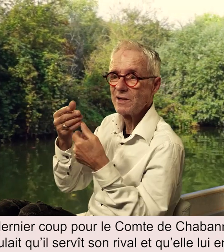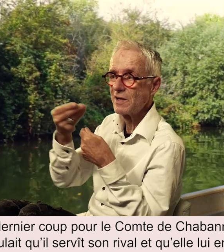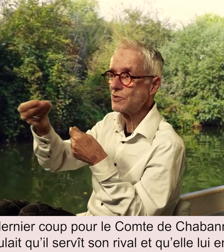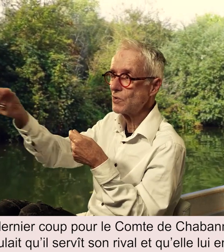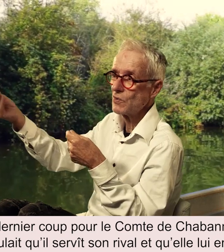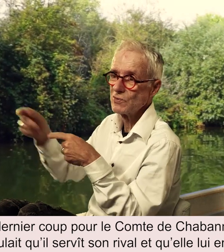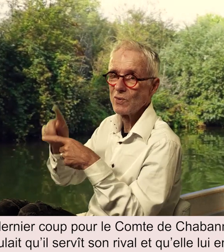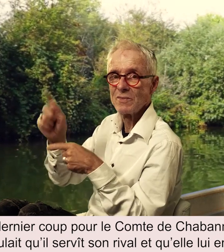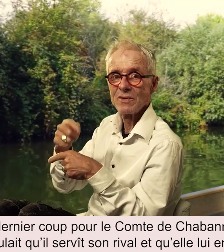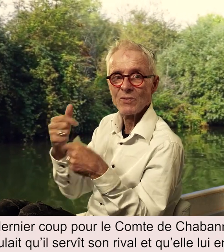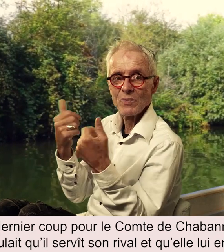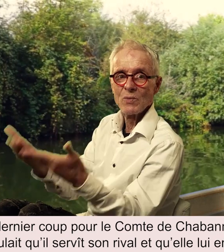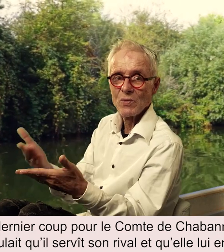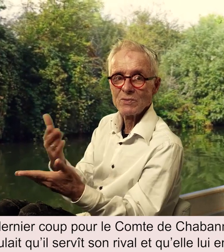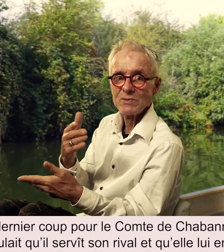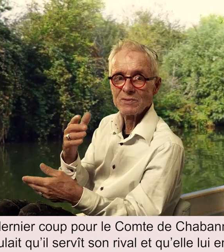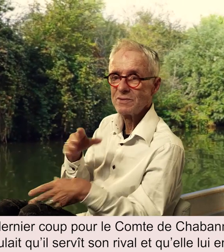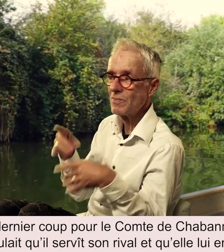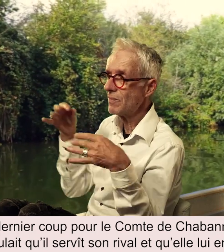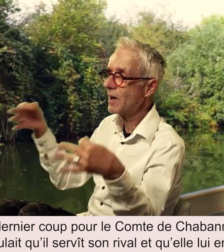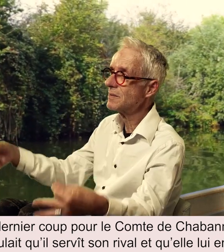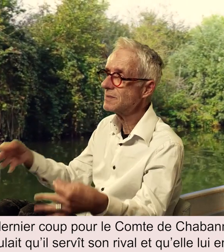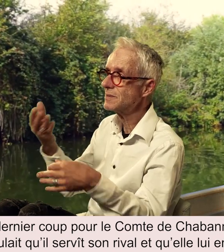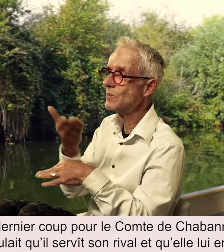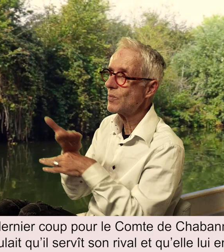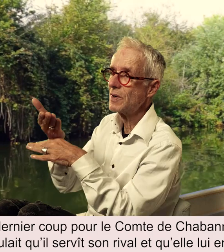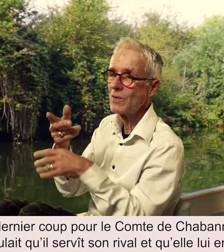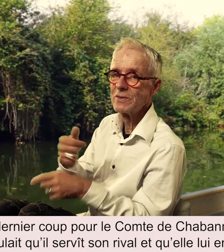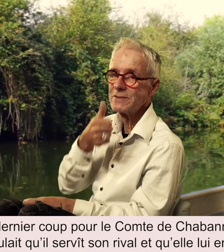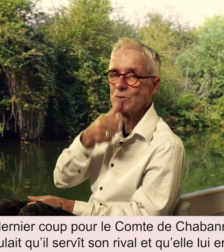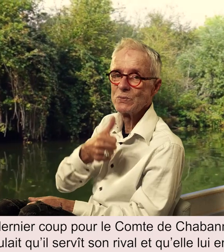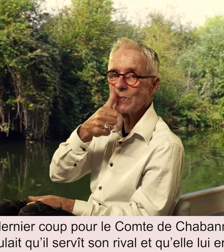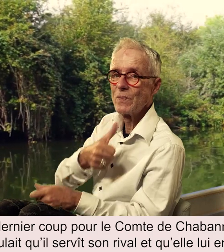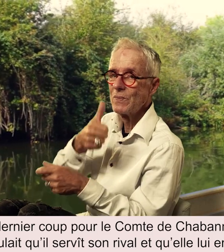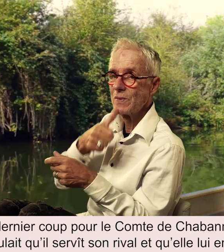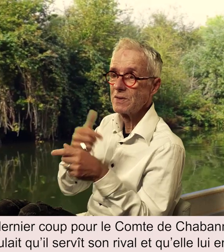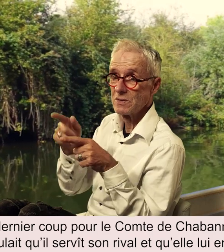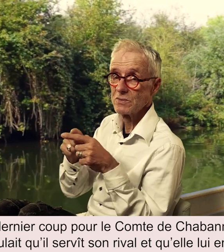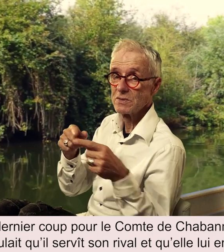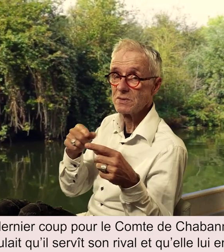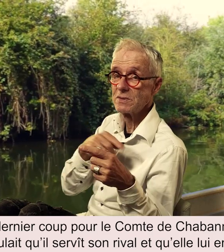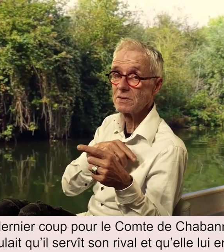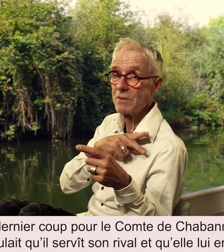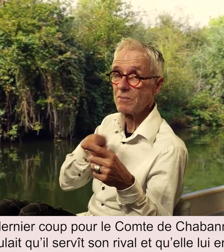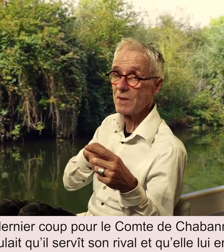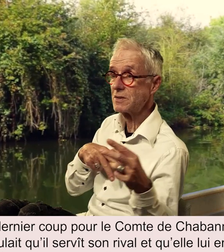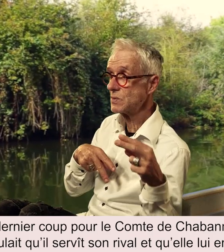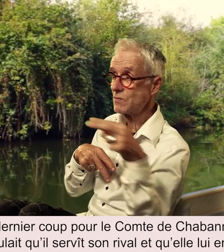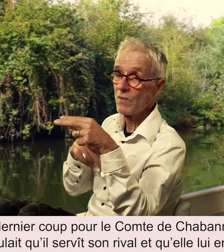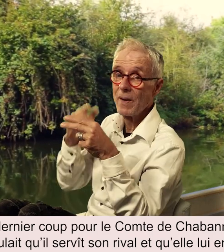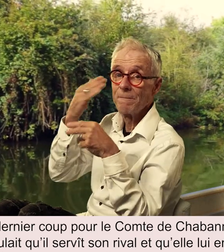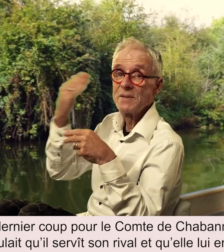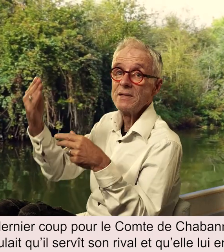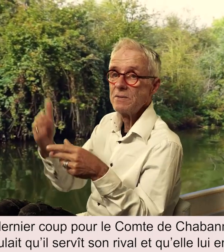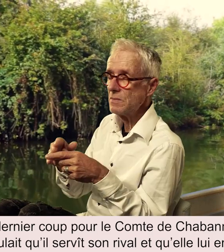d'une chose naturelle, sans envisager le supplice où elle l'exposait. Il était si absolument maître